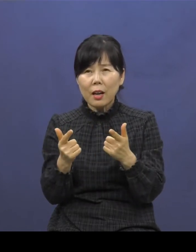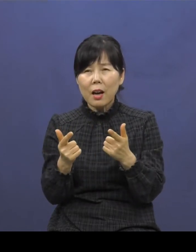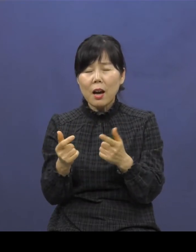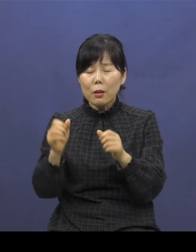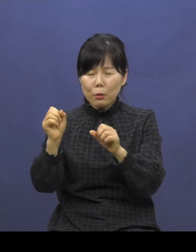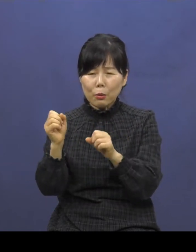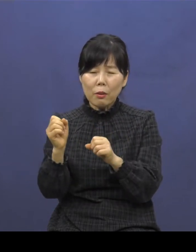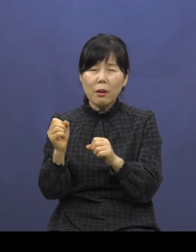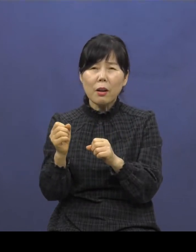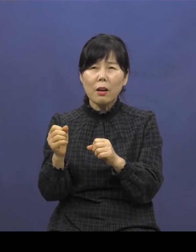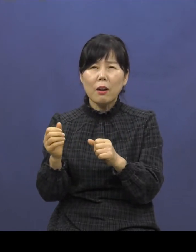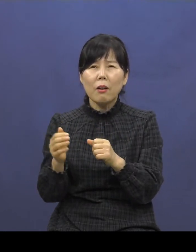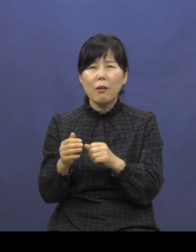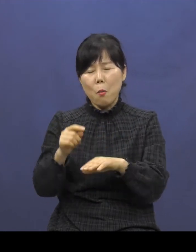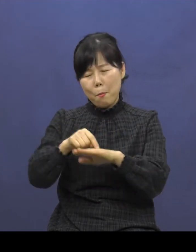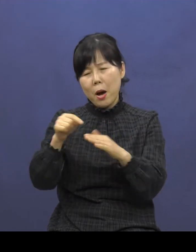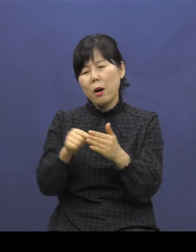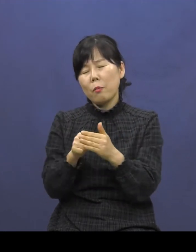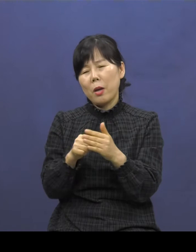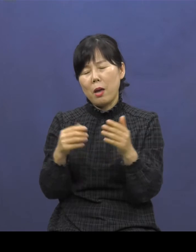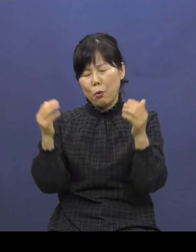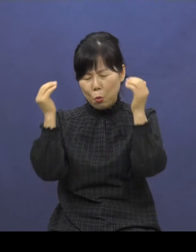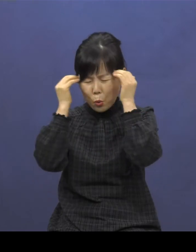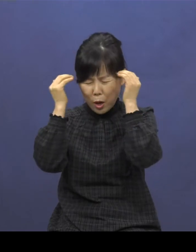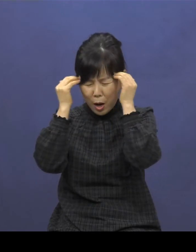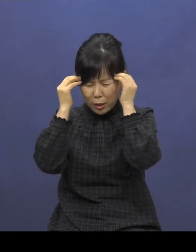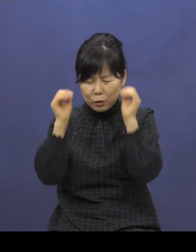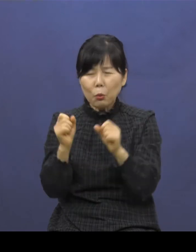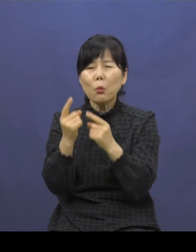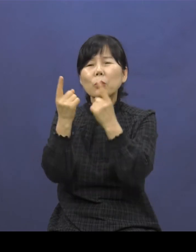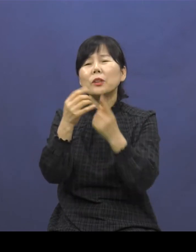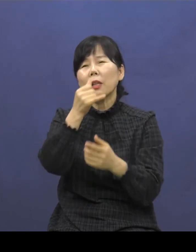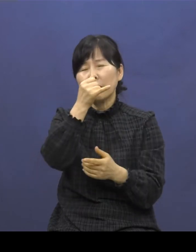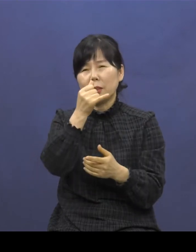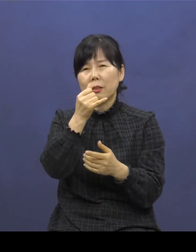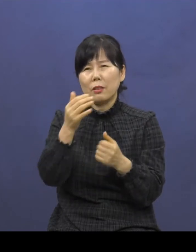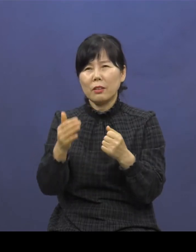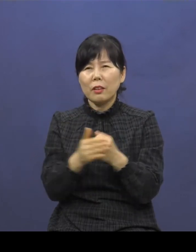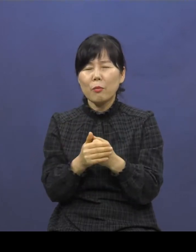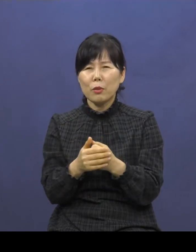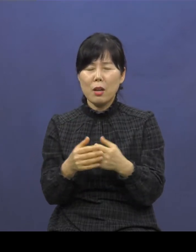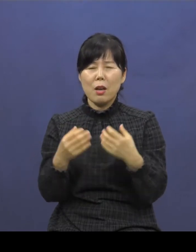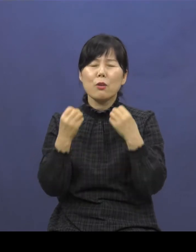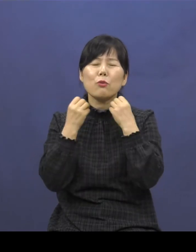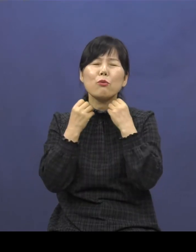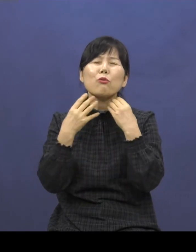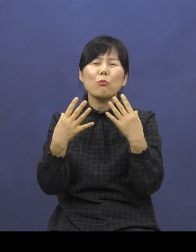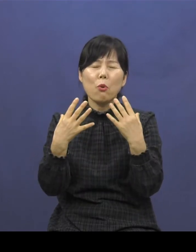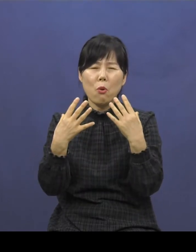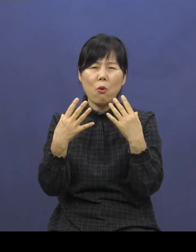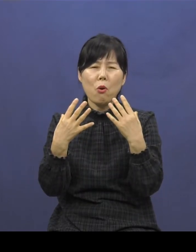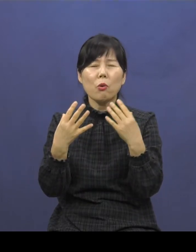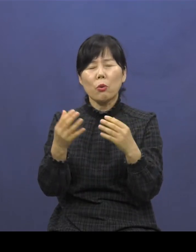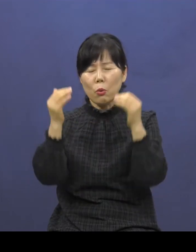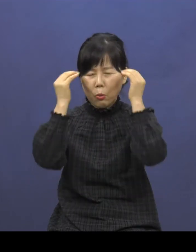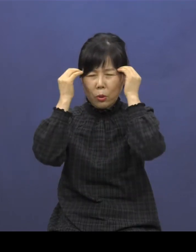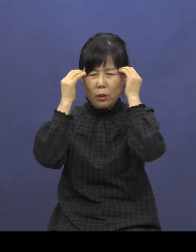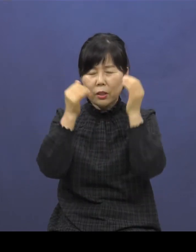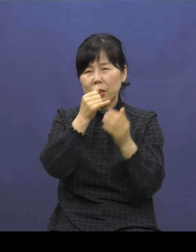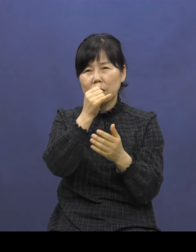자괴감이 온다는 그런 면에서 이중적인 고난이다라고 말할 수도 있는 그런 것이 바로 우리 고난의 이 부분에 해당하는